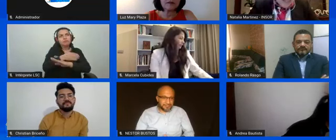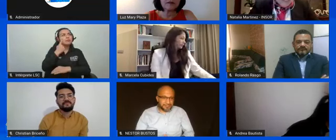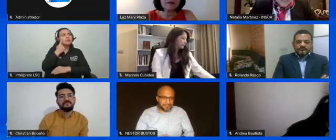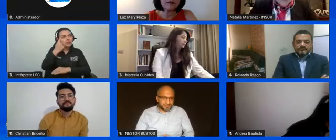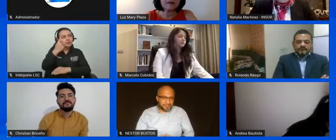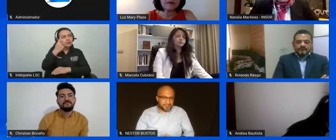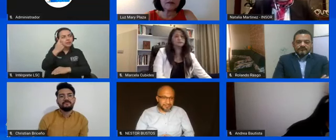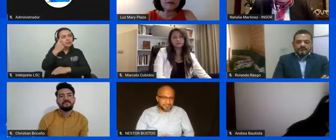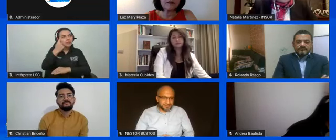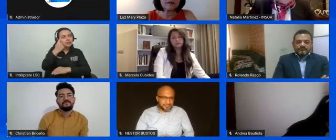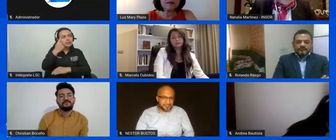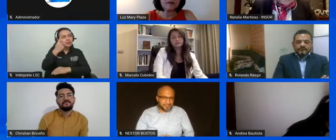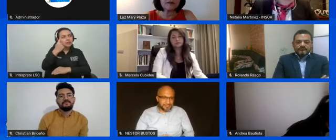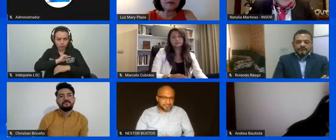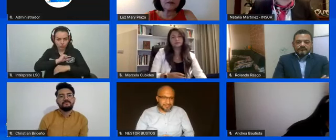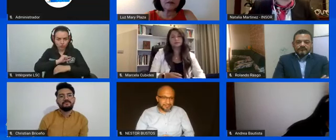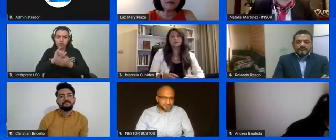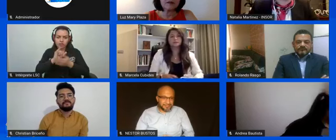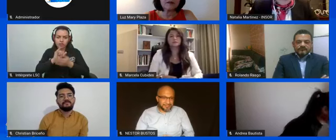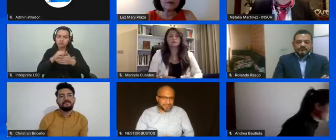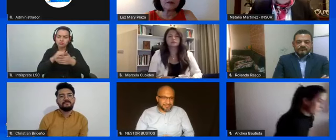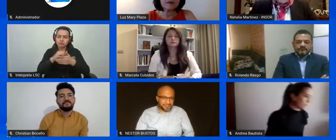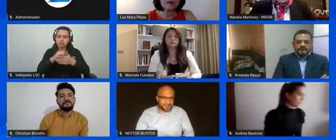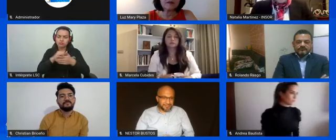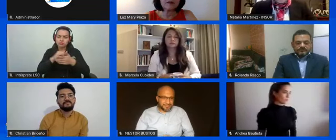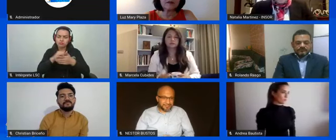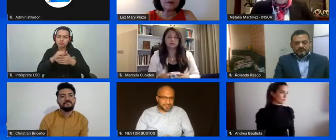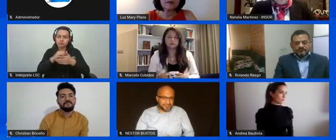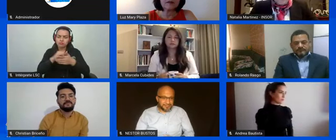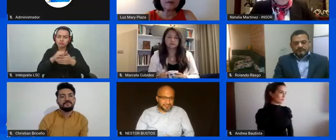lo que más te agradó? ¿Y cómo llega también tu familia al INSOR?